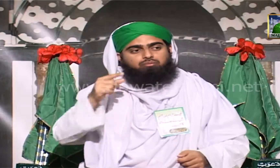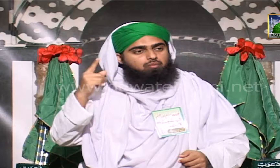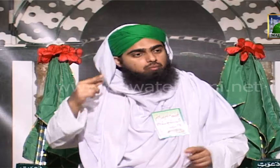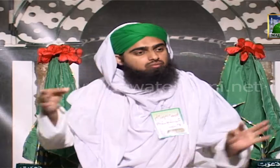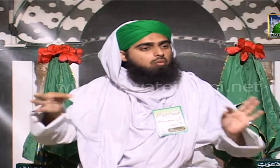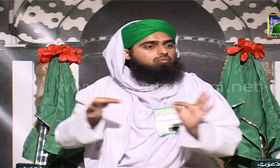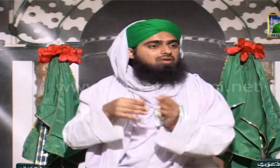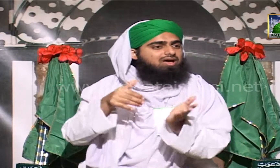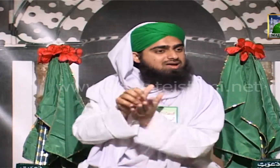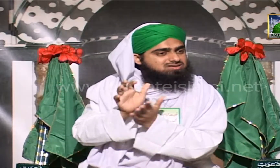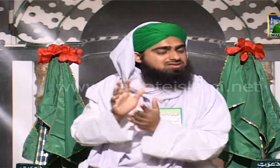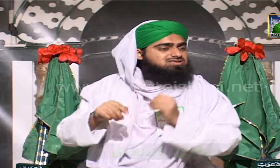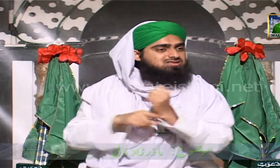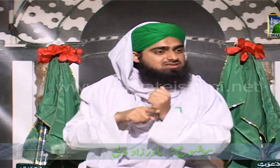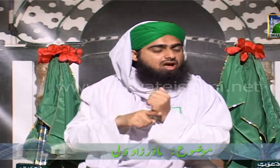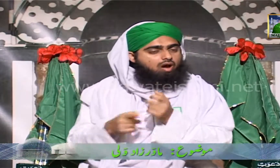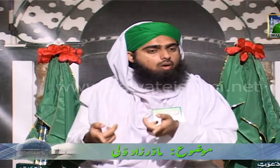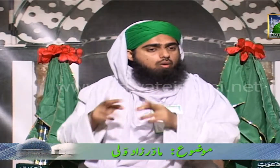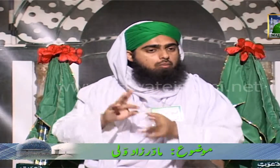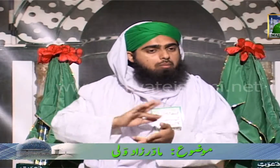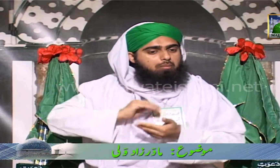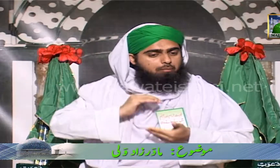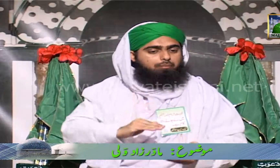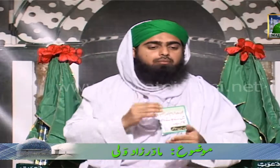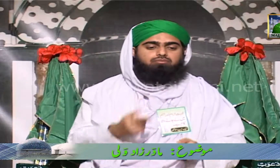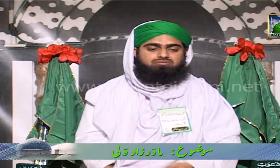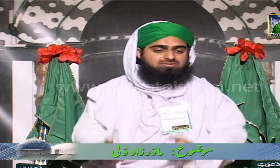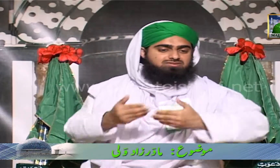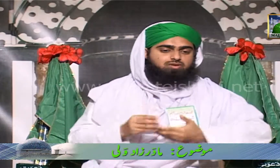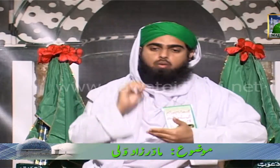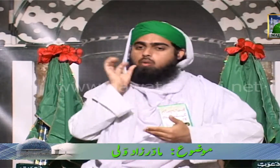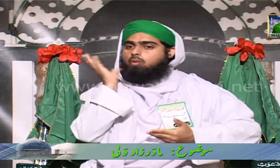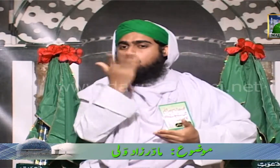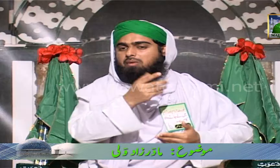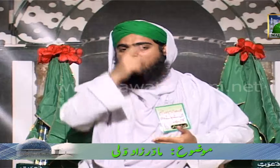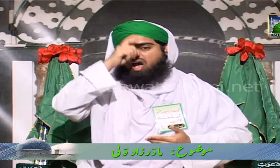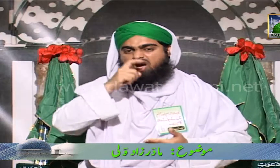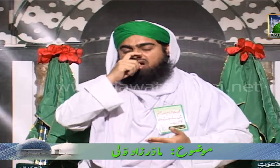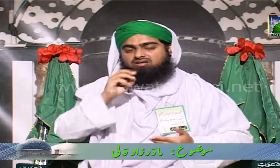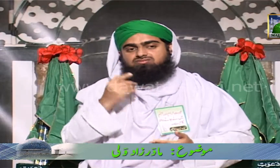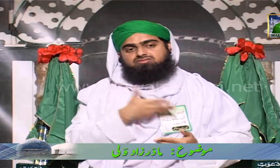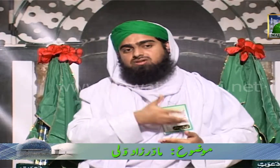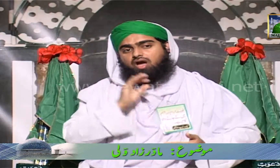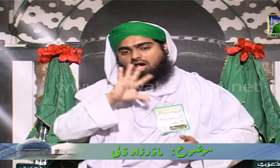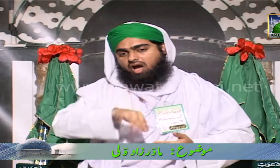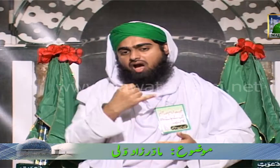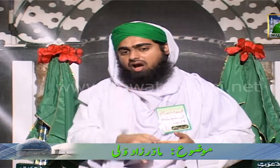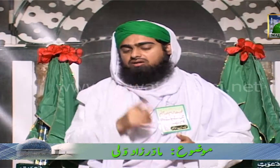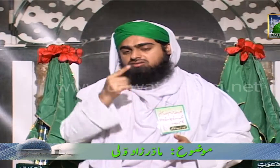پیدا ہوا. یہ جریج, ان کا نام جریج تھا اس اسرائیل بنی اسرائیل کے ولی کا, کہ یہ جریج جو ہے یہ بے قصور ہے, میں ان کا بچہ